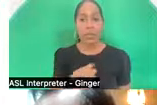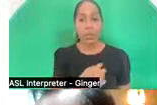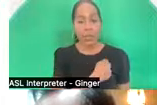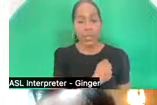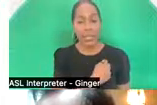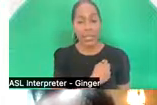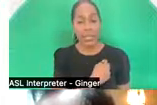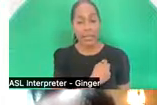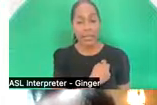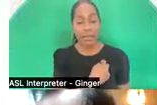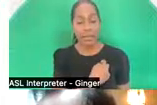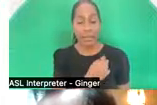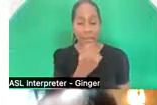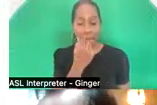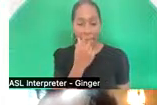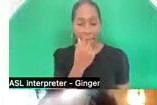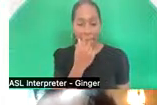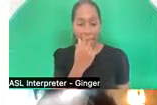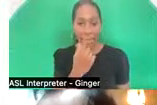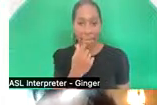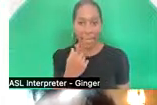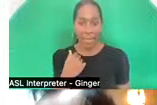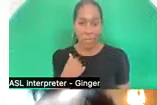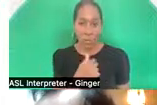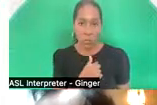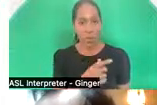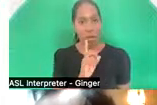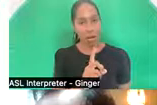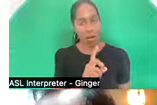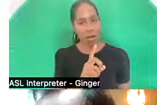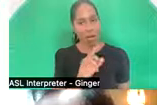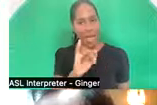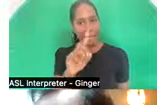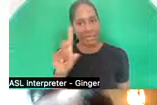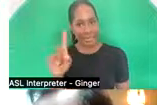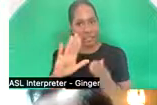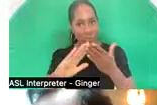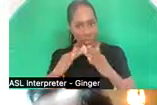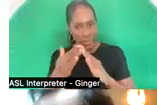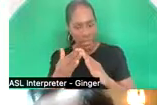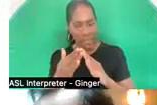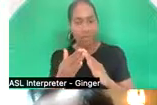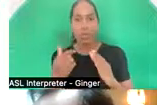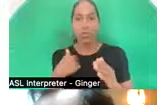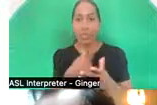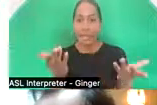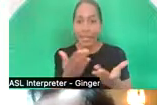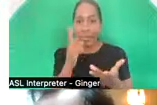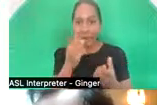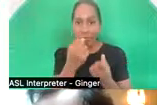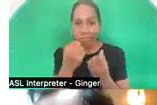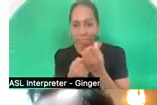nosotros como miembros de la comunidad de discapacidad de desarrollo intelectual estamos aquí para